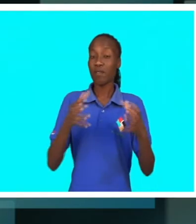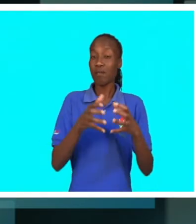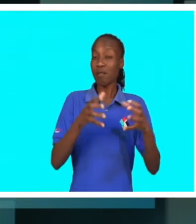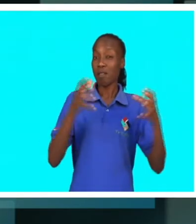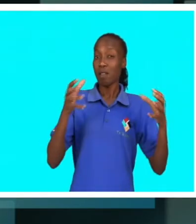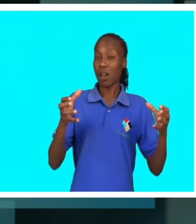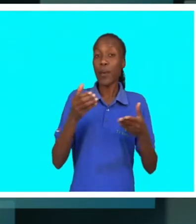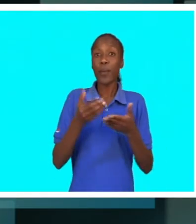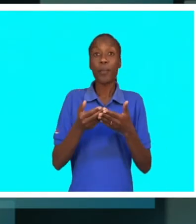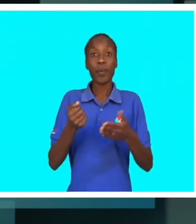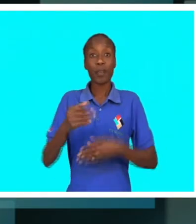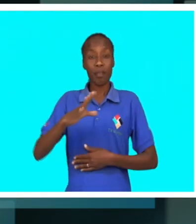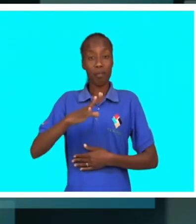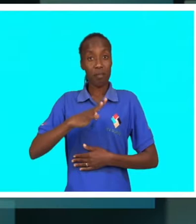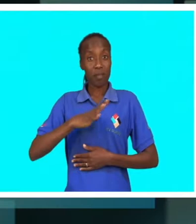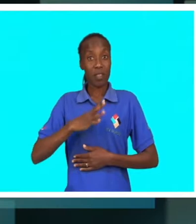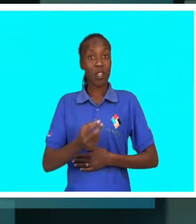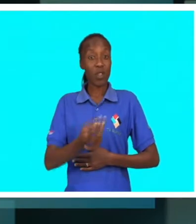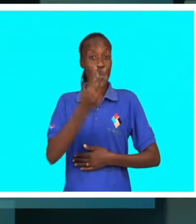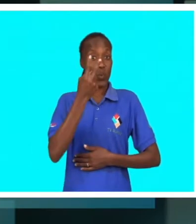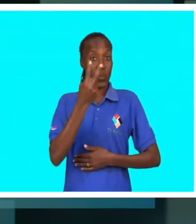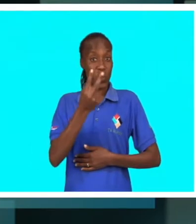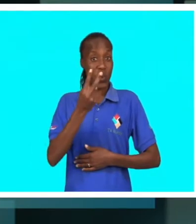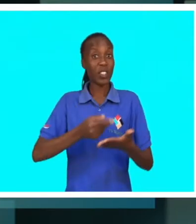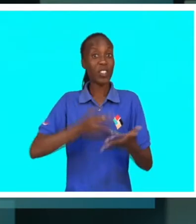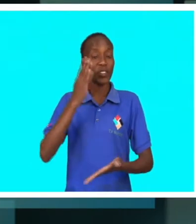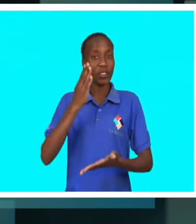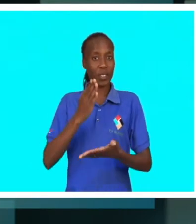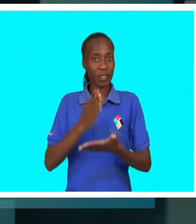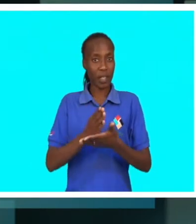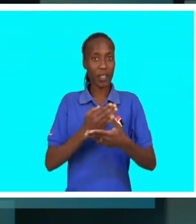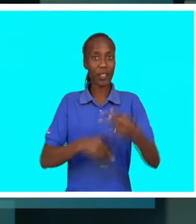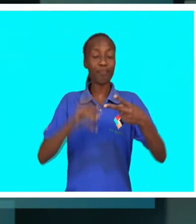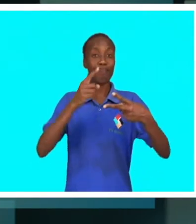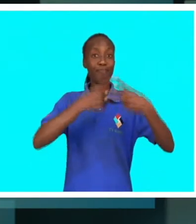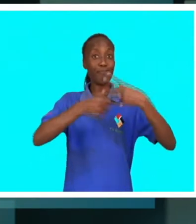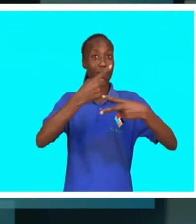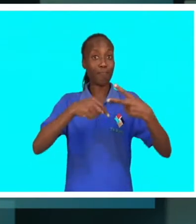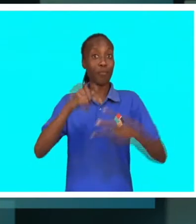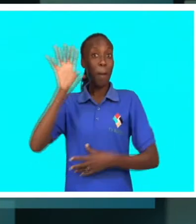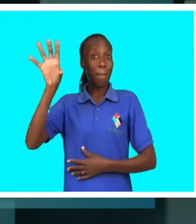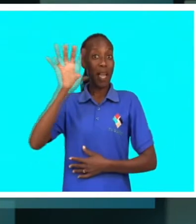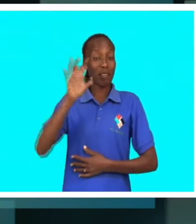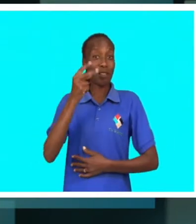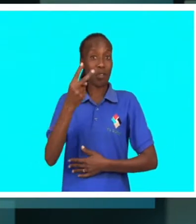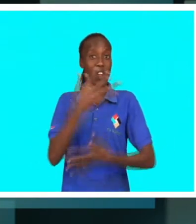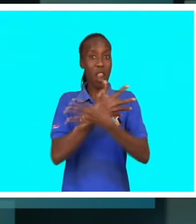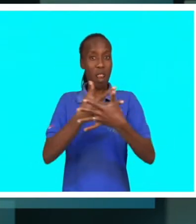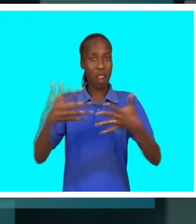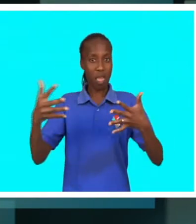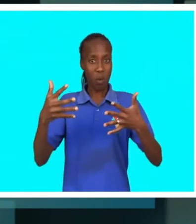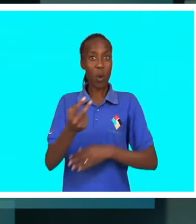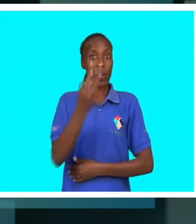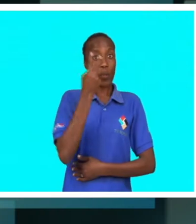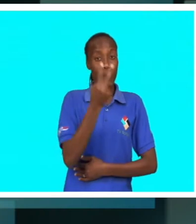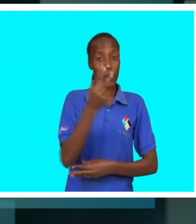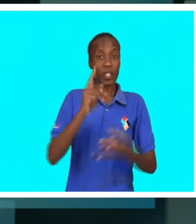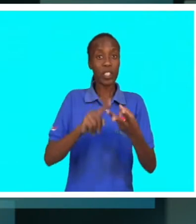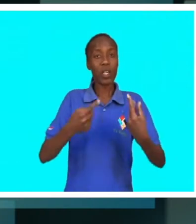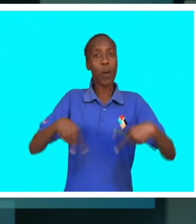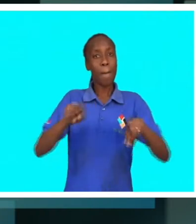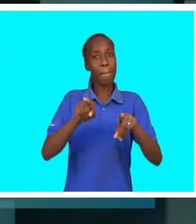enorme porque, pronto, conforme vi, são duas realidades, dois países, duas línguas, duas realidades, que ao